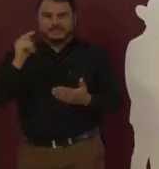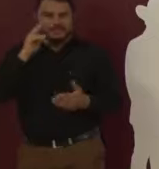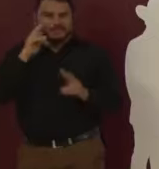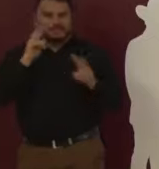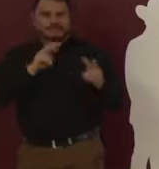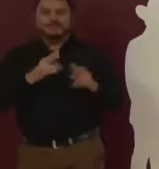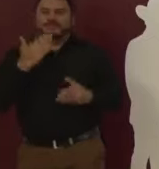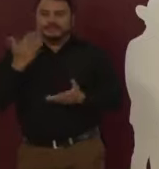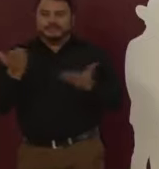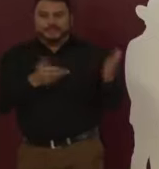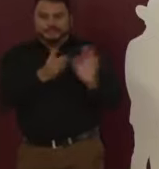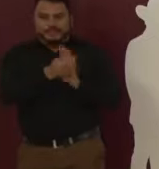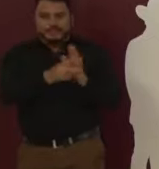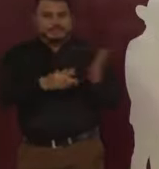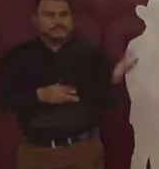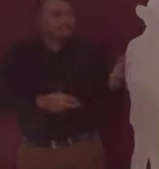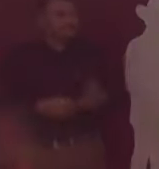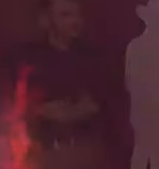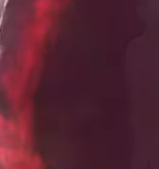tijuanenses. Adelante.